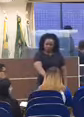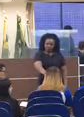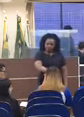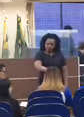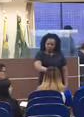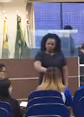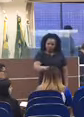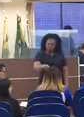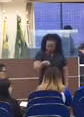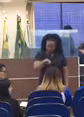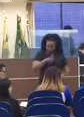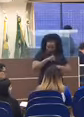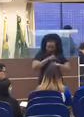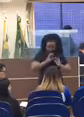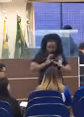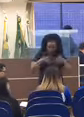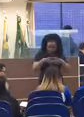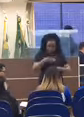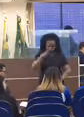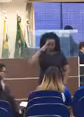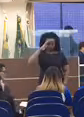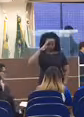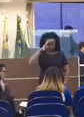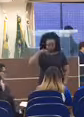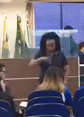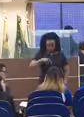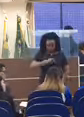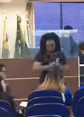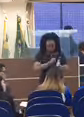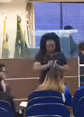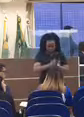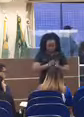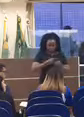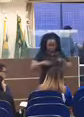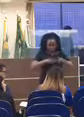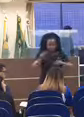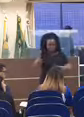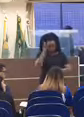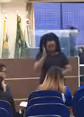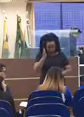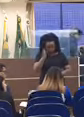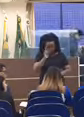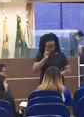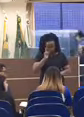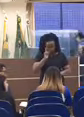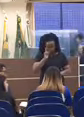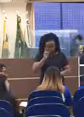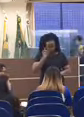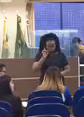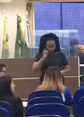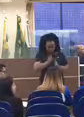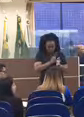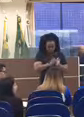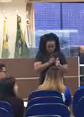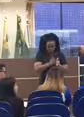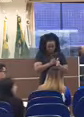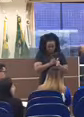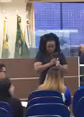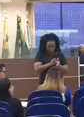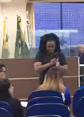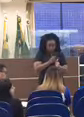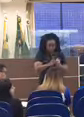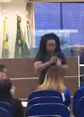vai ter esse conforto de poder acompanhar a sessão num ambiente mais estruturado, mais cômodo, dar comodidade a todos aqueles